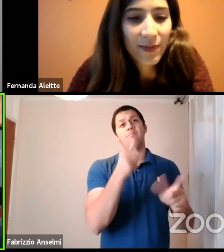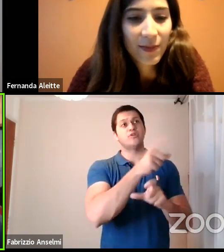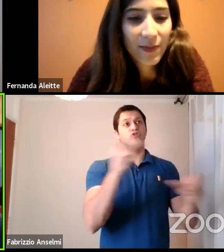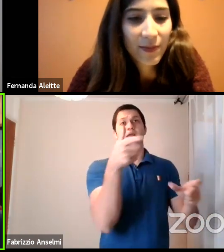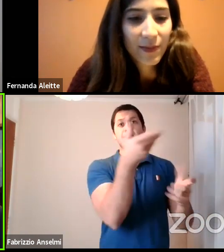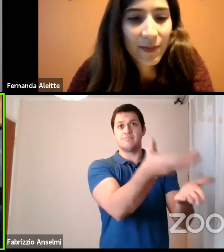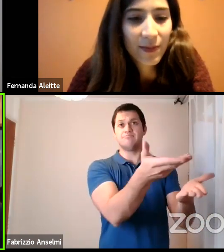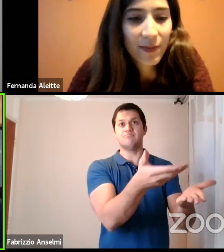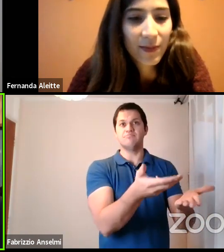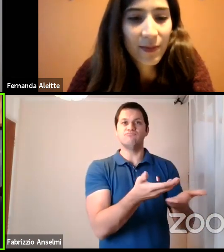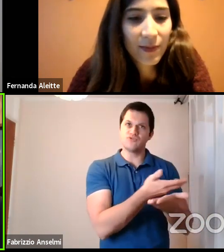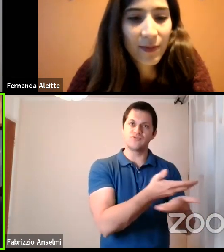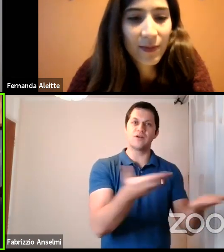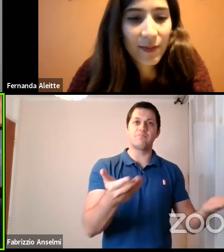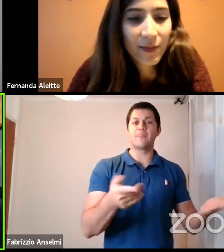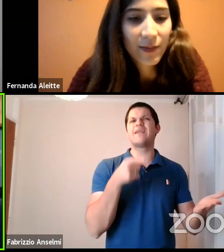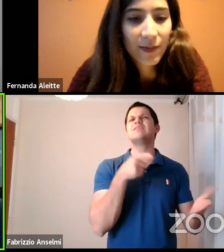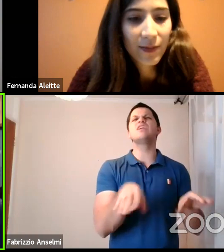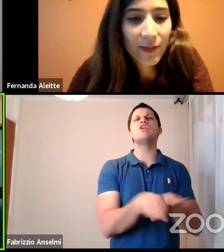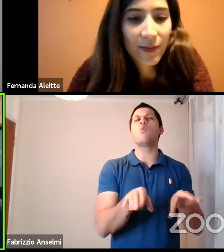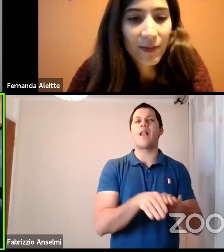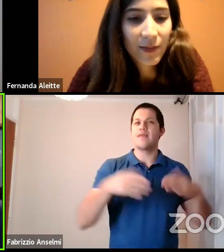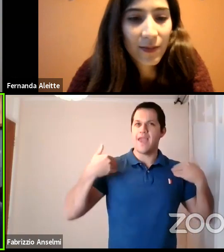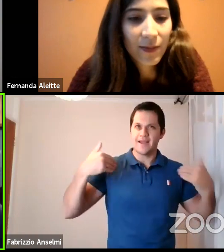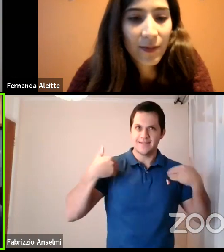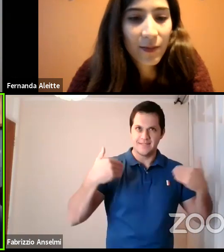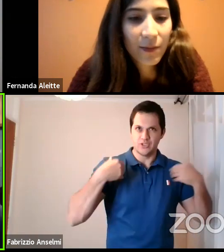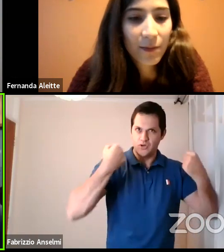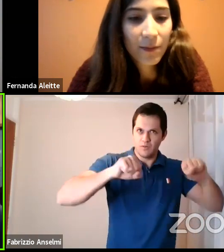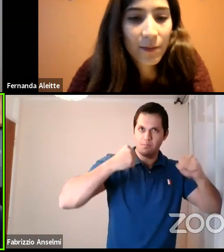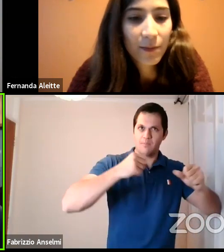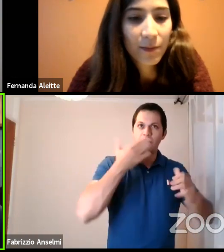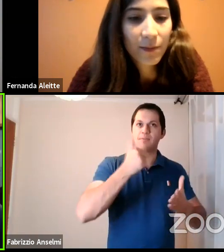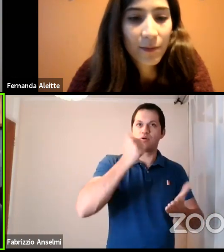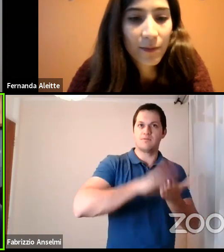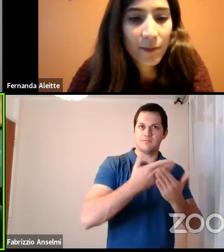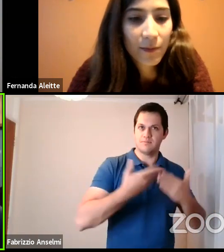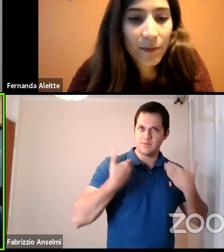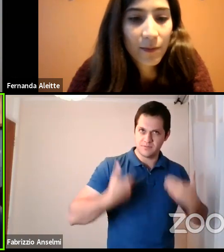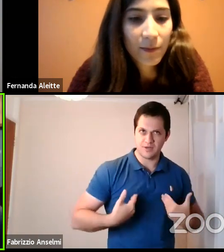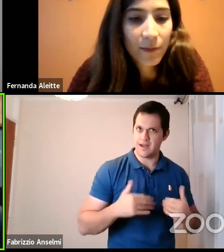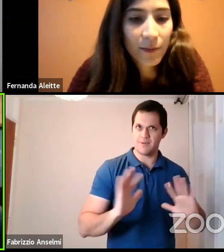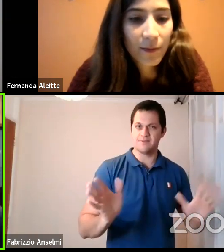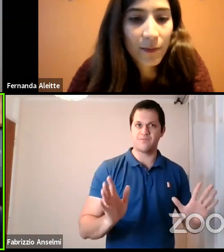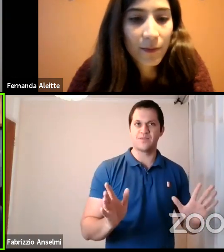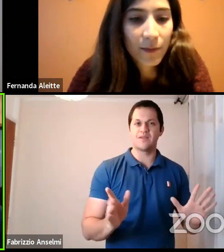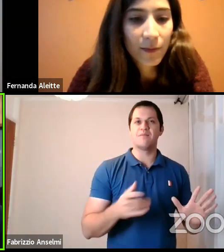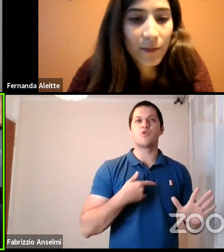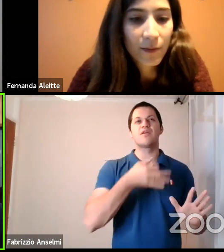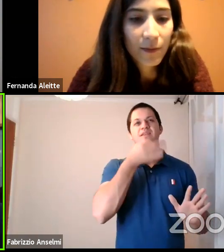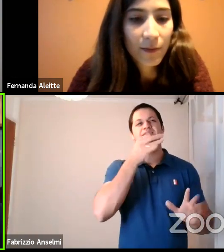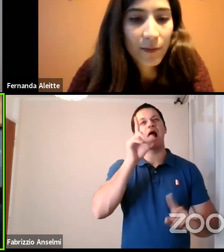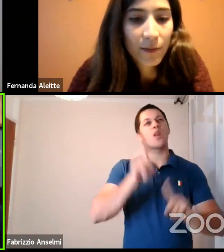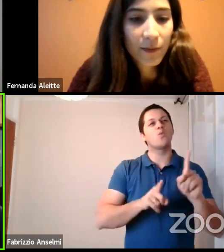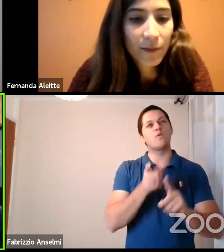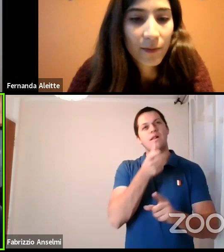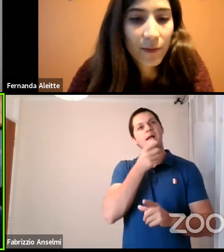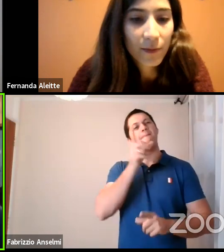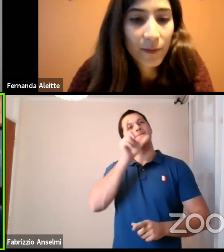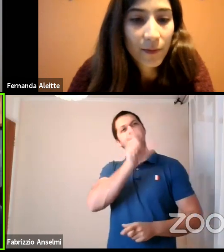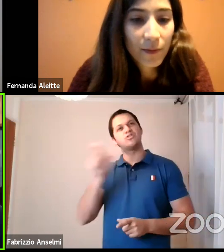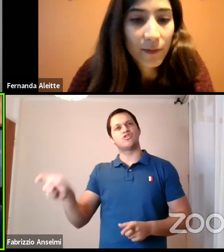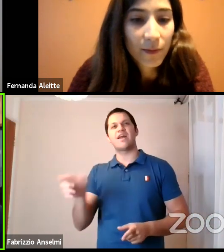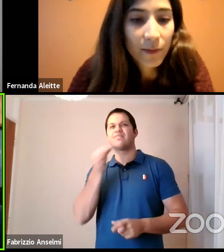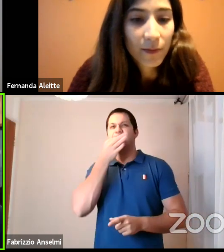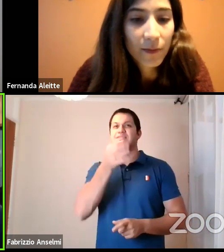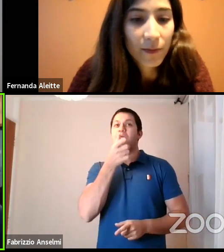¿ya? Ahora, más que muchas veces se hace diferencia, pero basado solamente en la etimología. Yo por lo menos